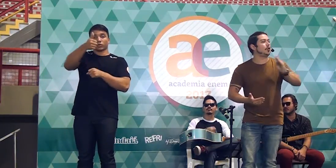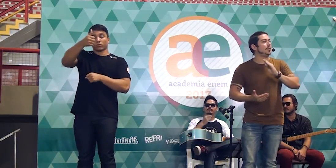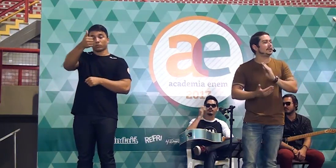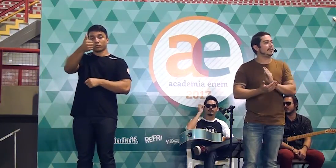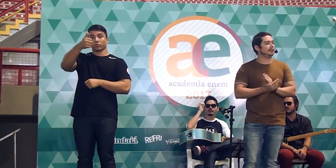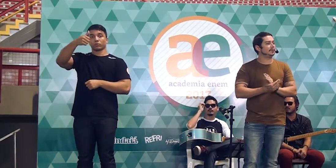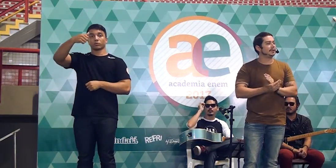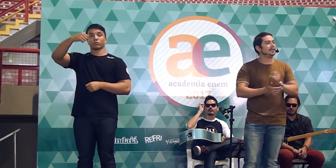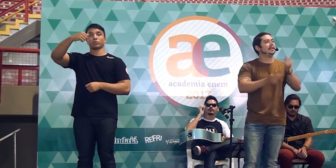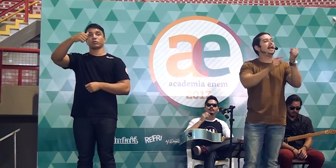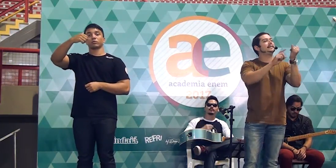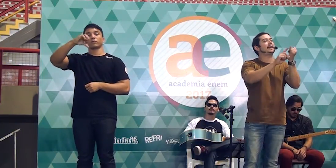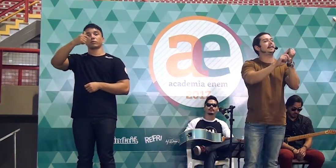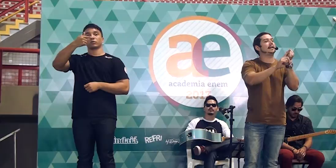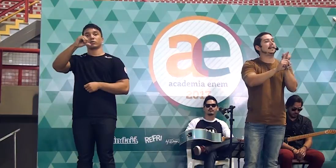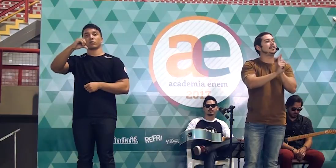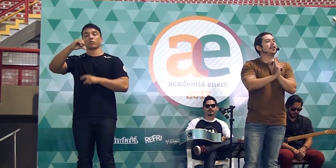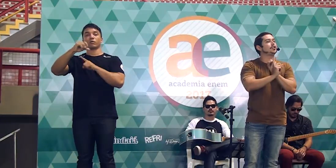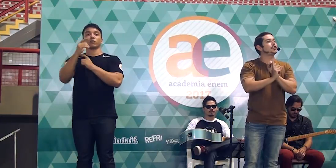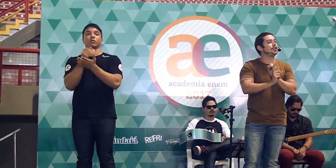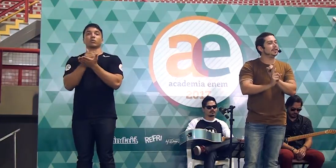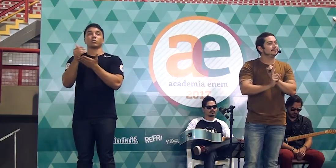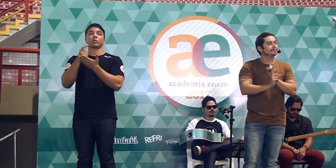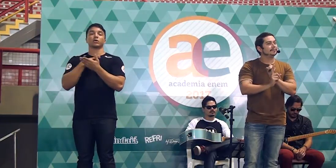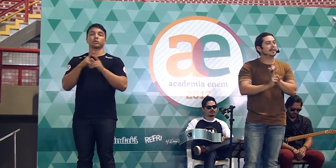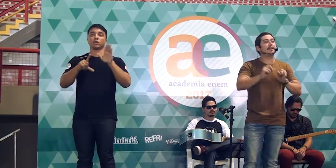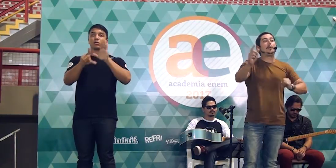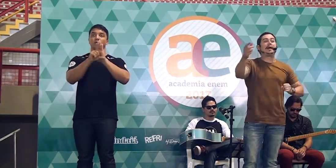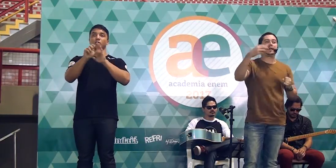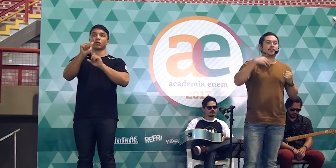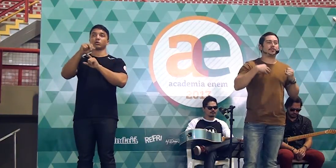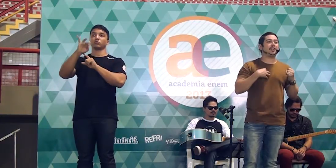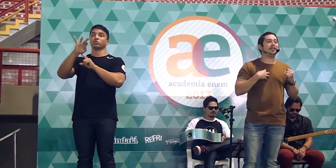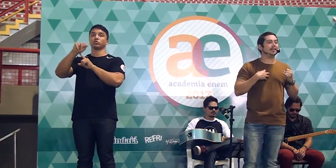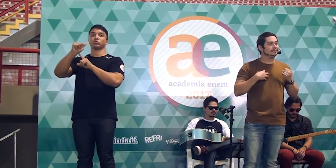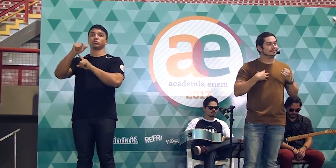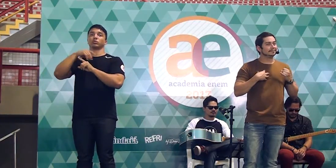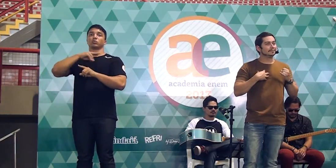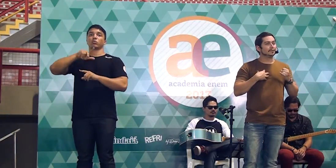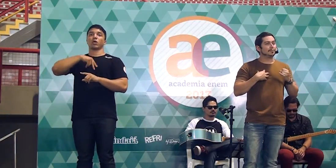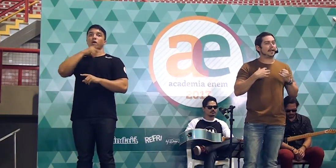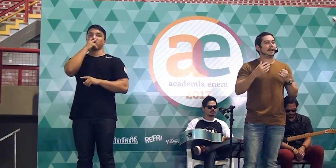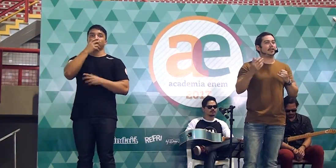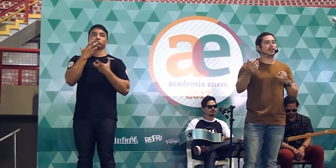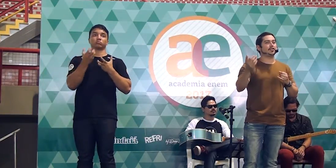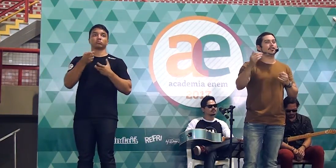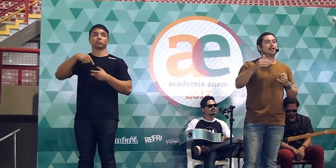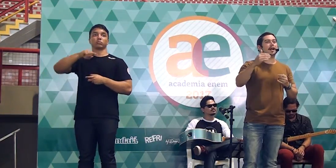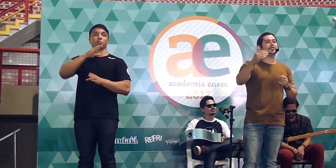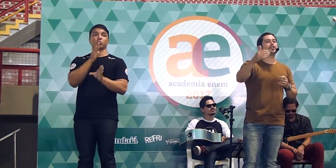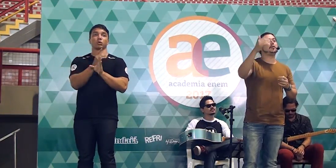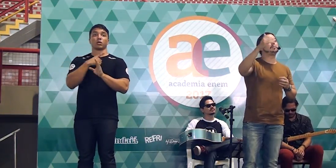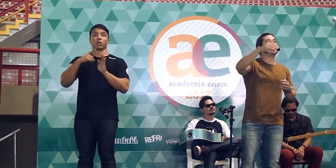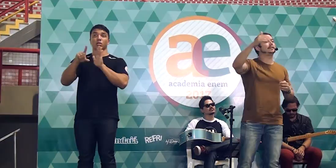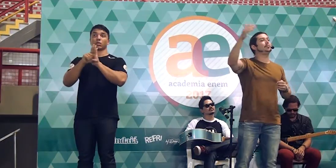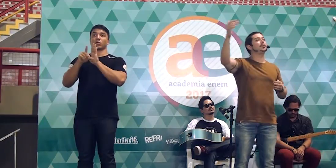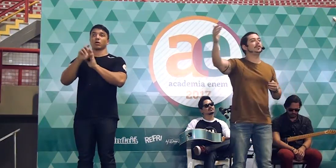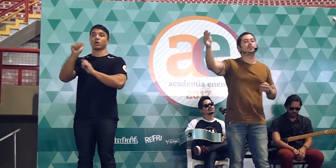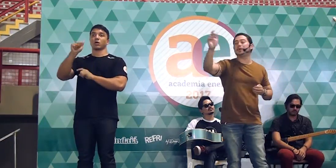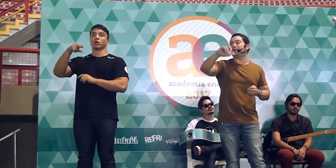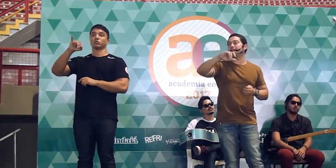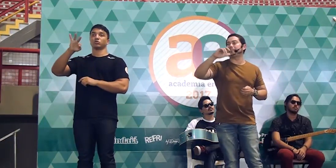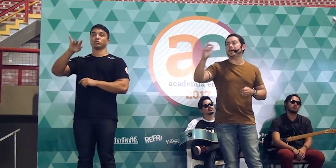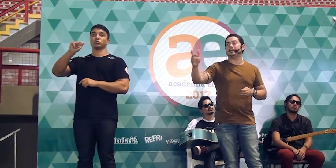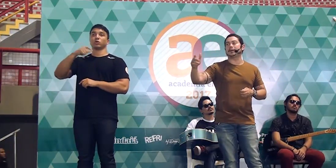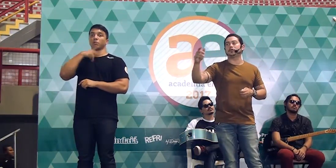tem outro comportamento. É decretada a lei de anistia, que não era a que a gente queria, porque a lei de anistia é um perdão